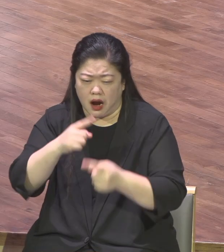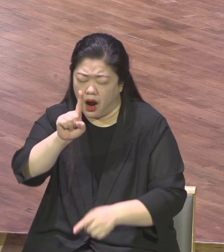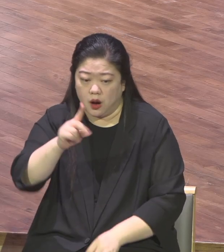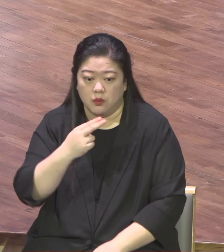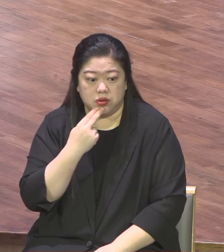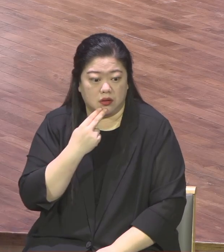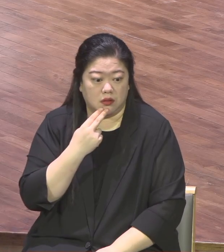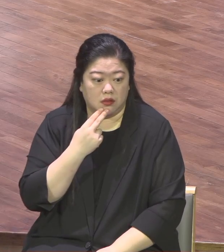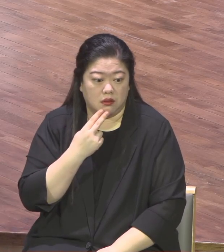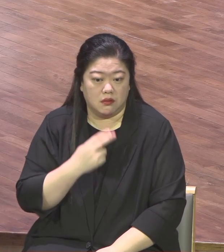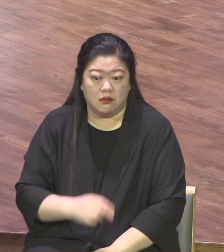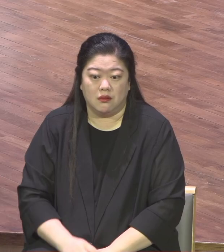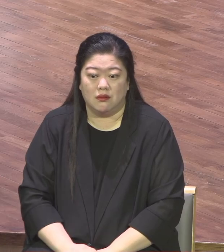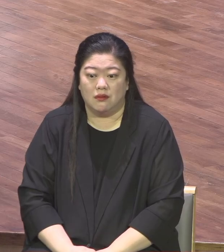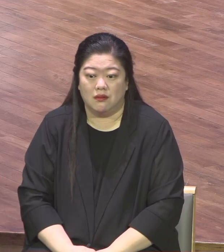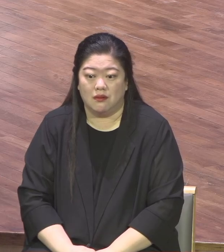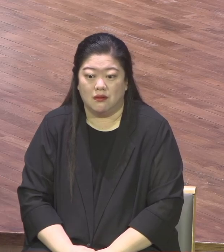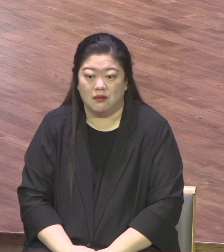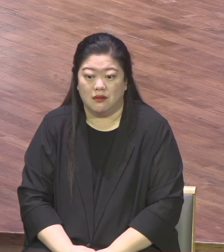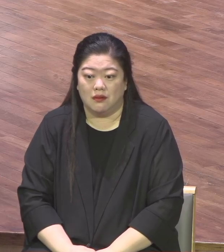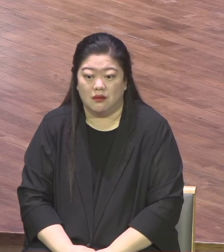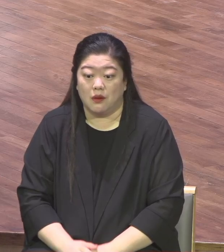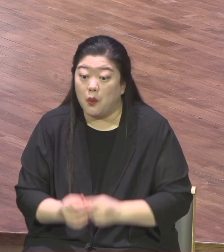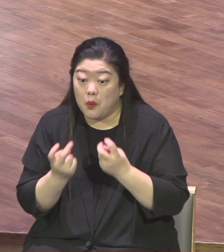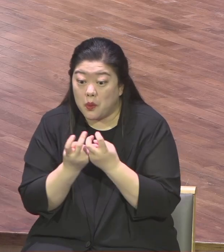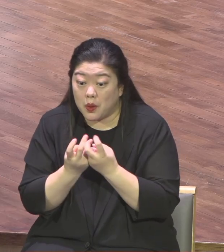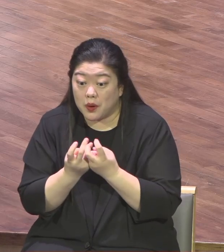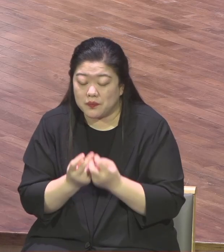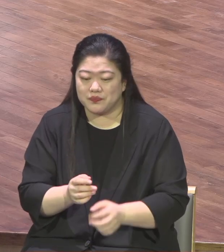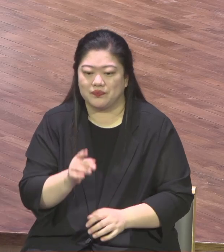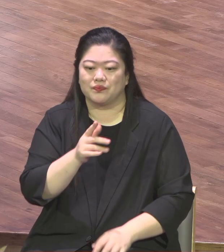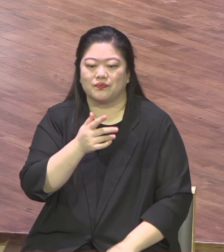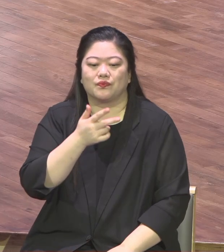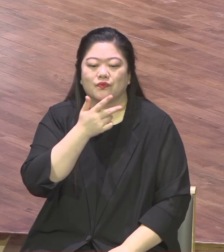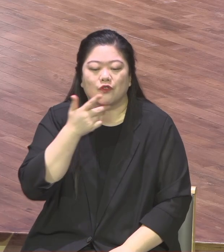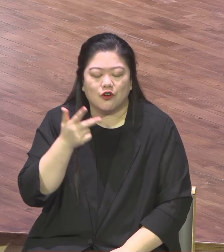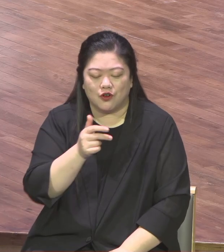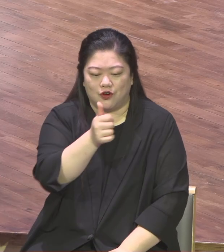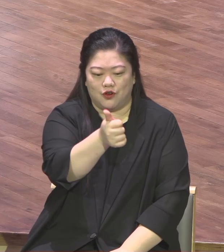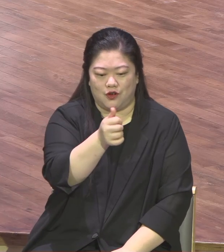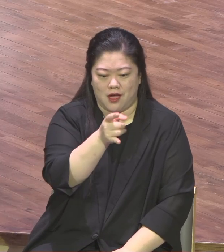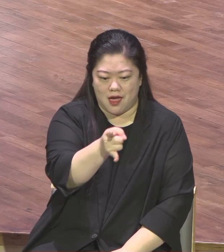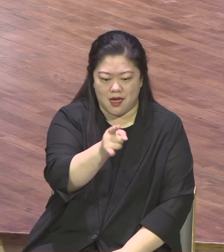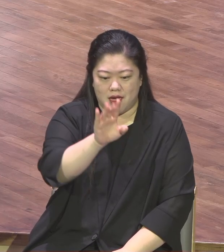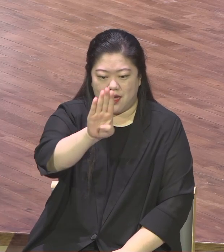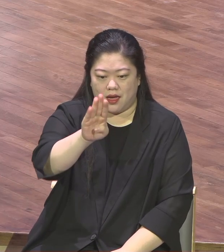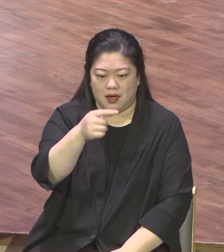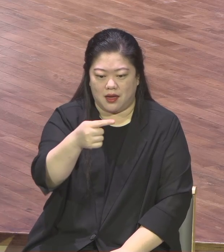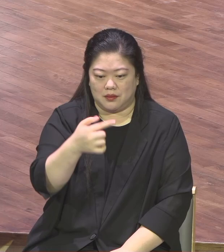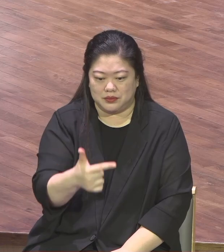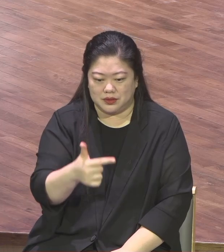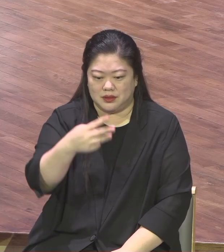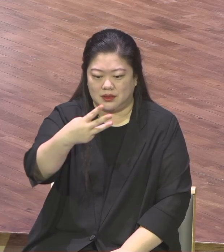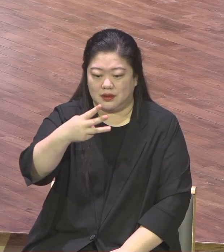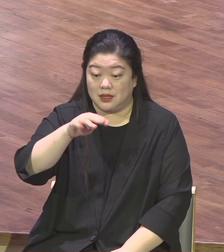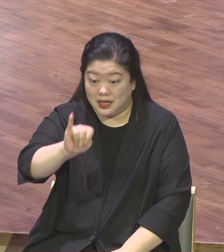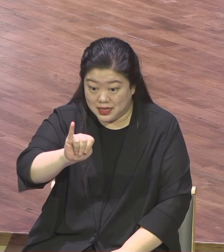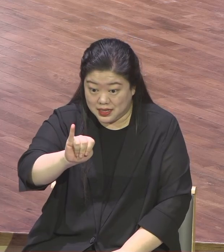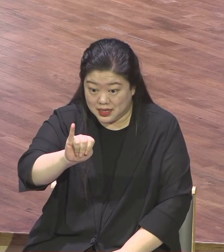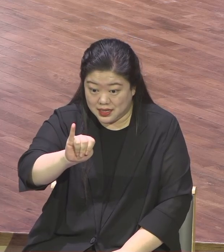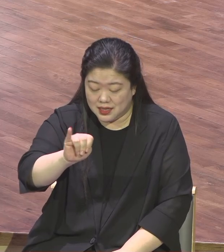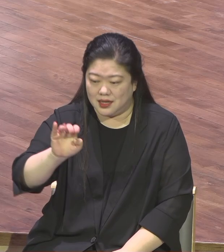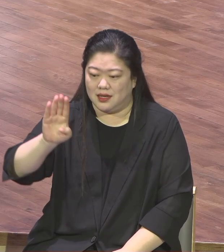뭐냐? 오늘 말씀 제목입니다. Heavenly Blessing. 하나님께서 나에게 주신